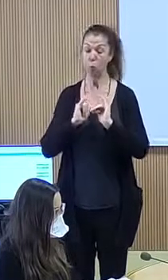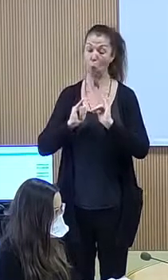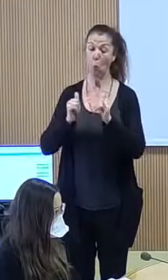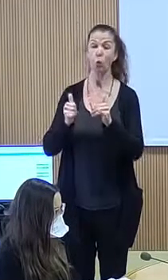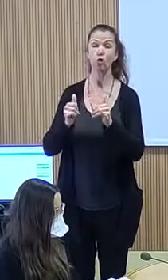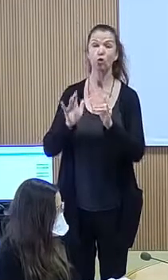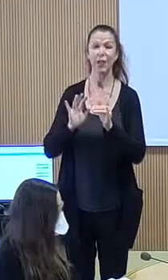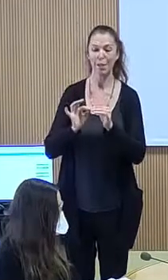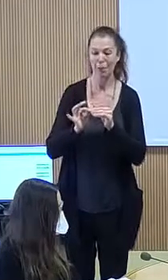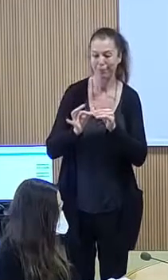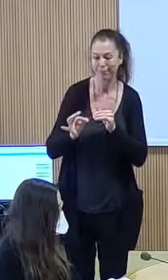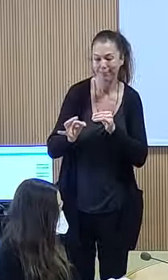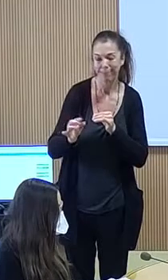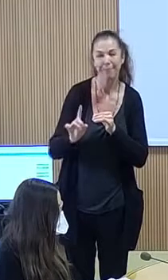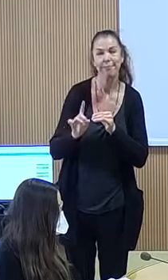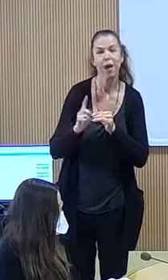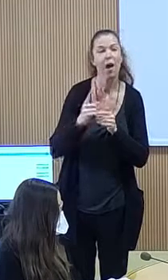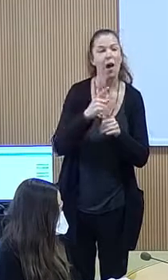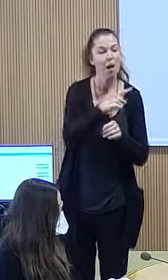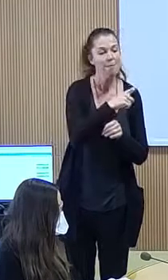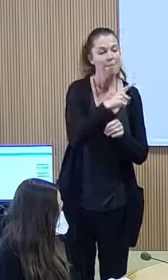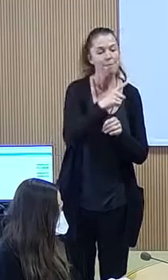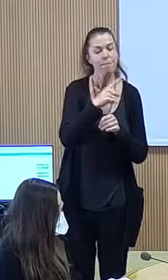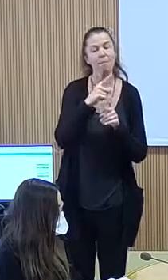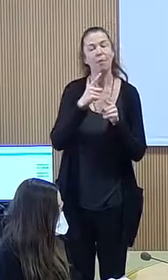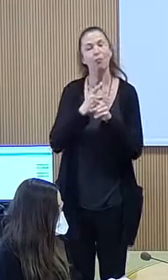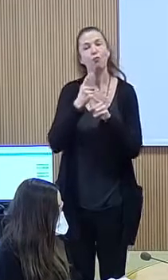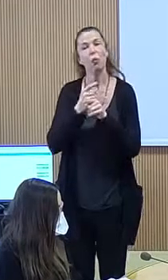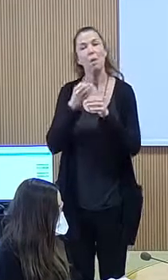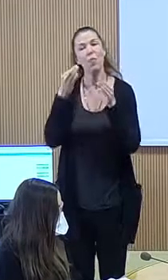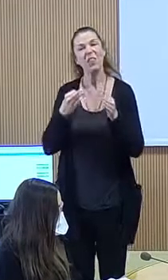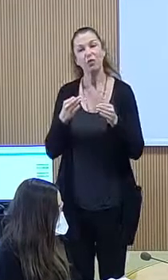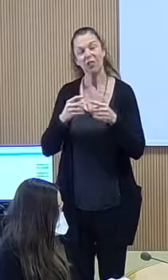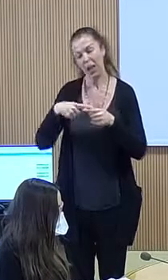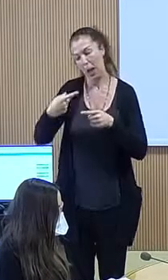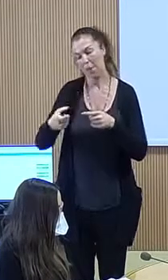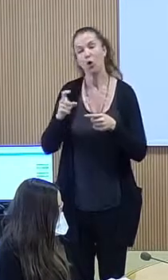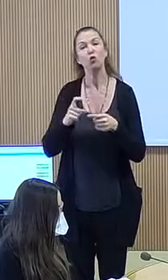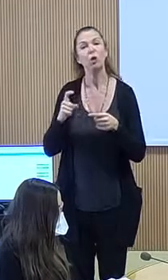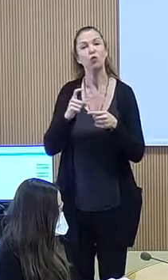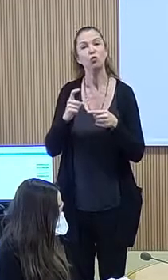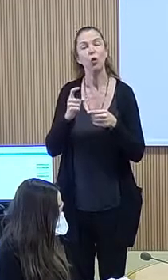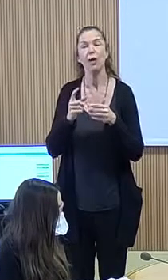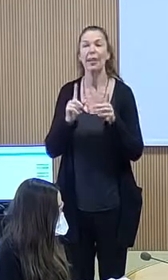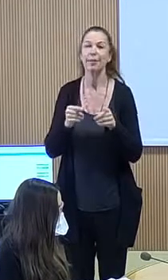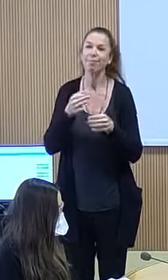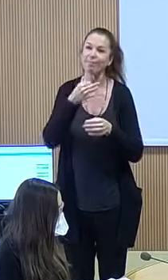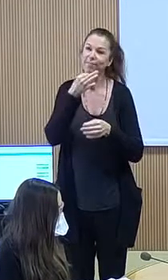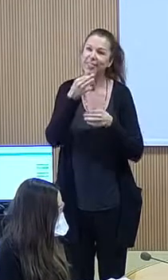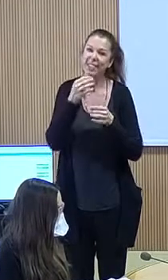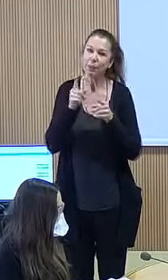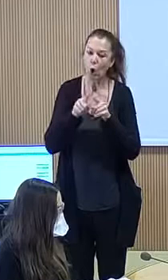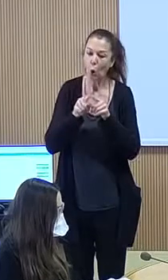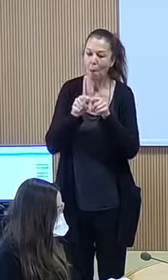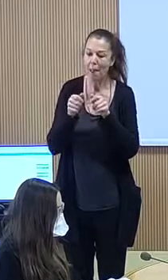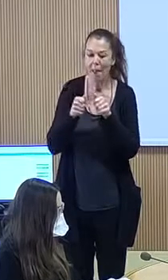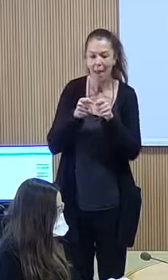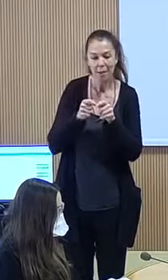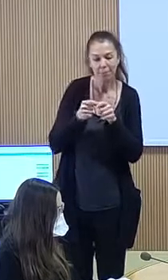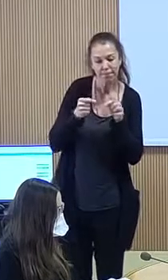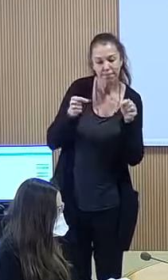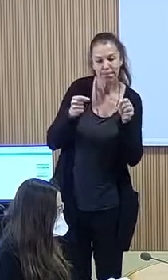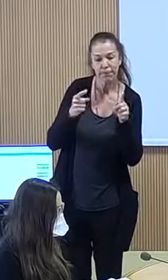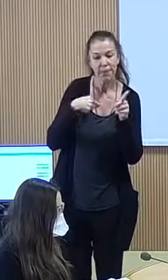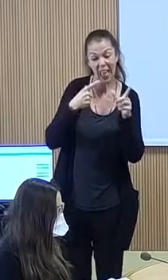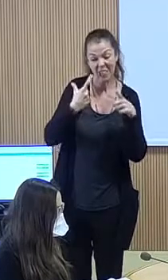lo decideremo lo decideremo nei prossimi giorni e significherebbe riallineare la nostra città che ripeto ha